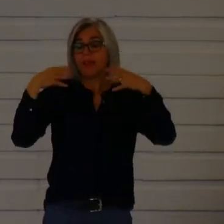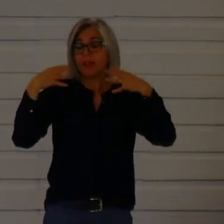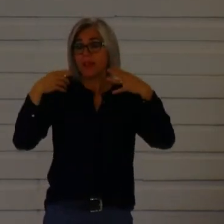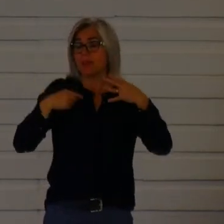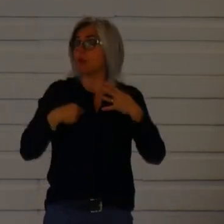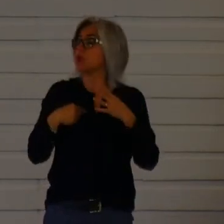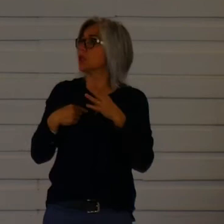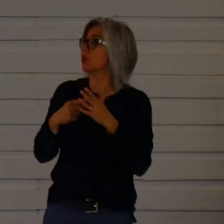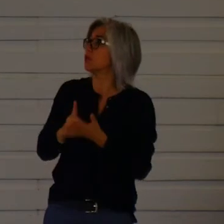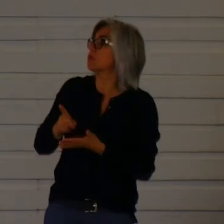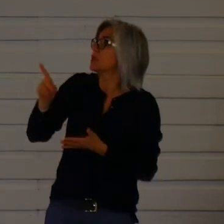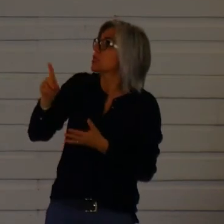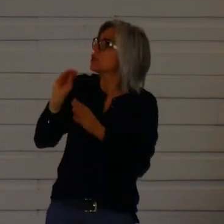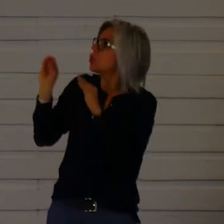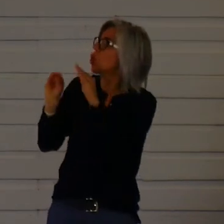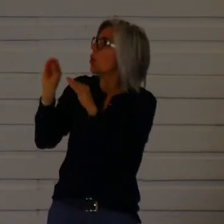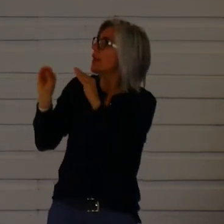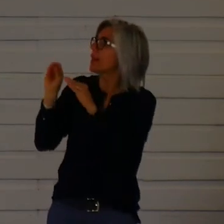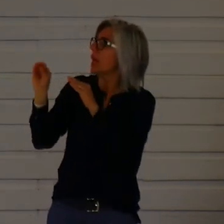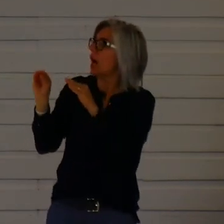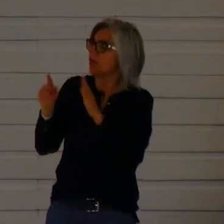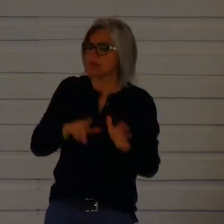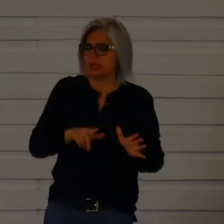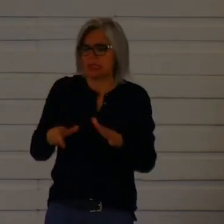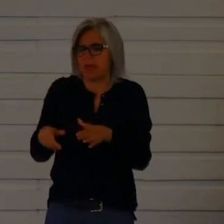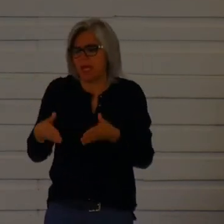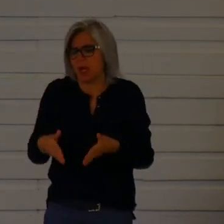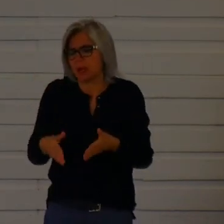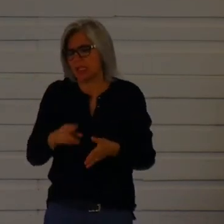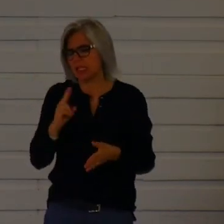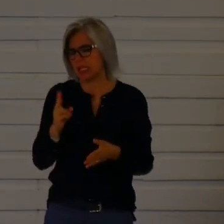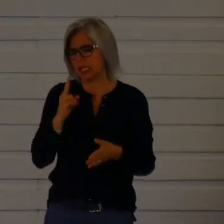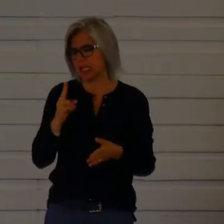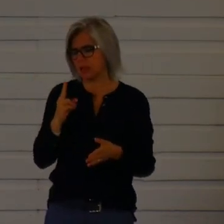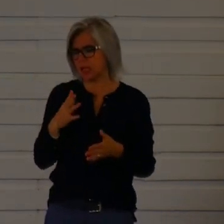stata una settimana terribile, in modo particolare giovedì sera, no,